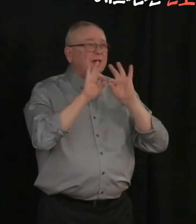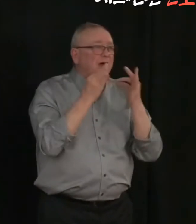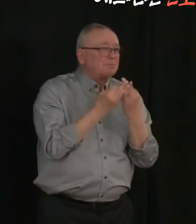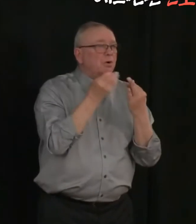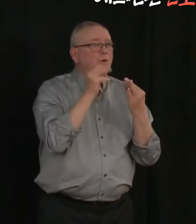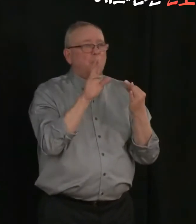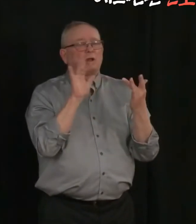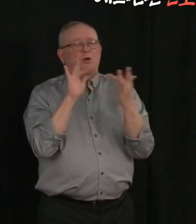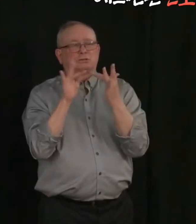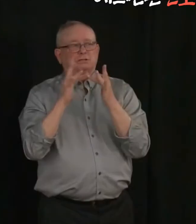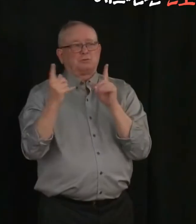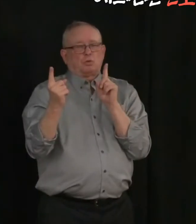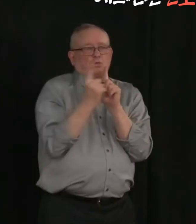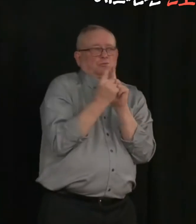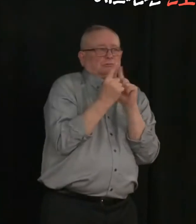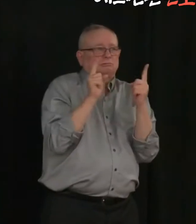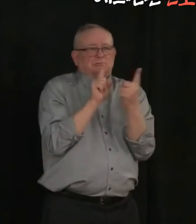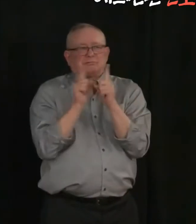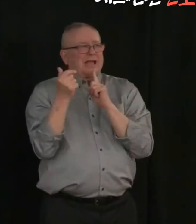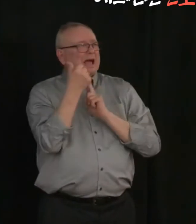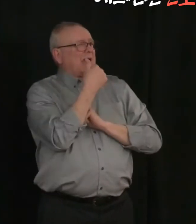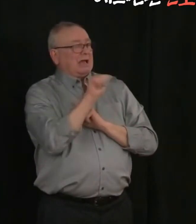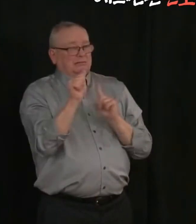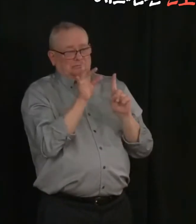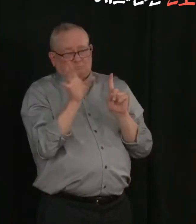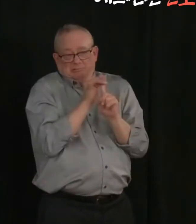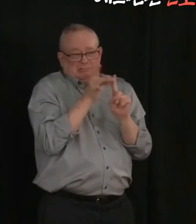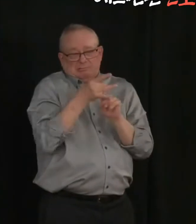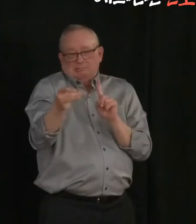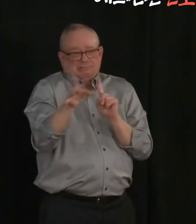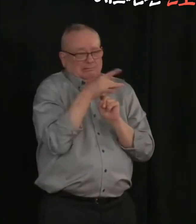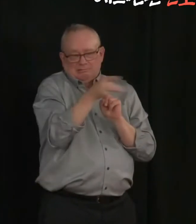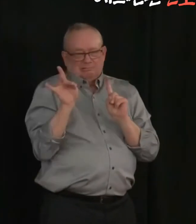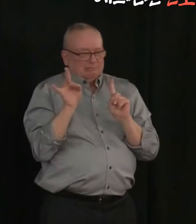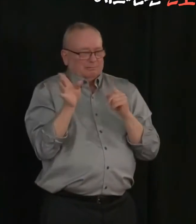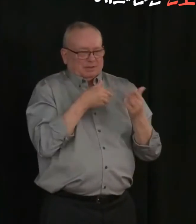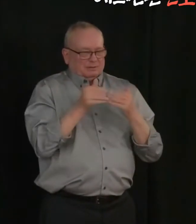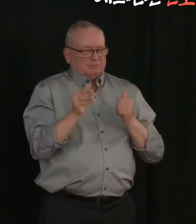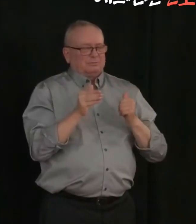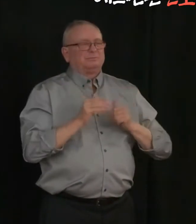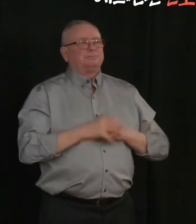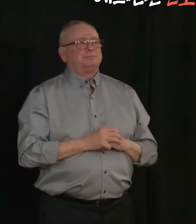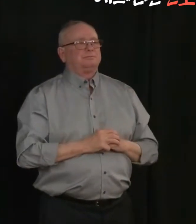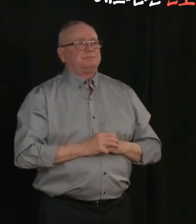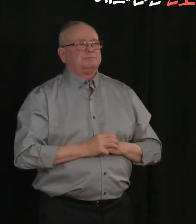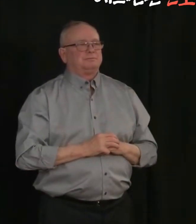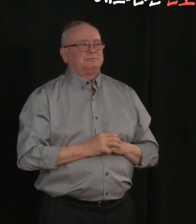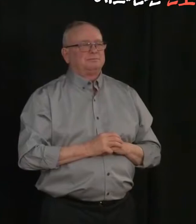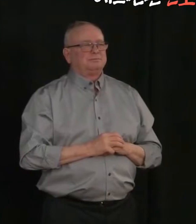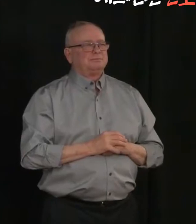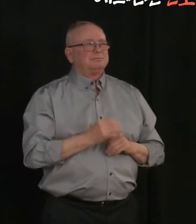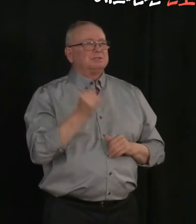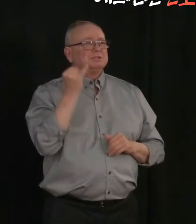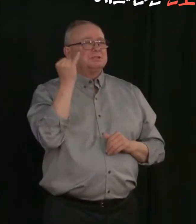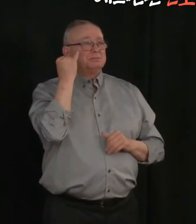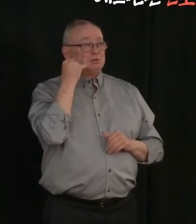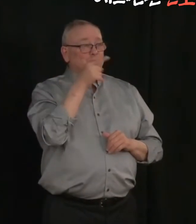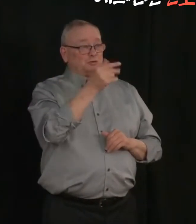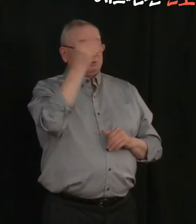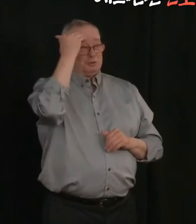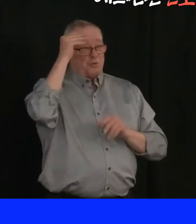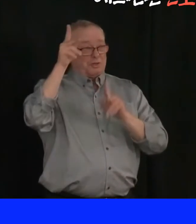사례의 99%를 차지하는 B117은 지금까지 가장 일반적인 영국 변종이라고 하였습니다.